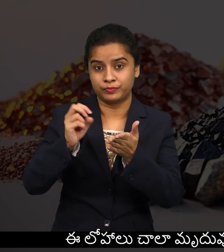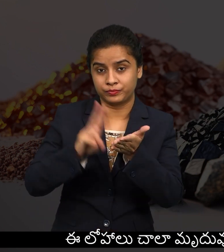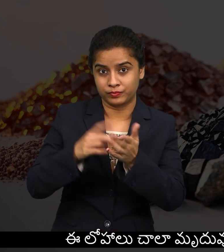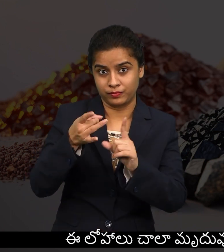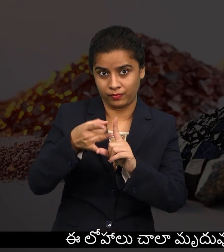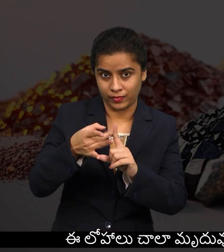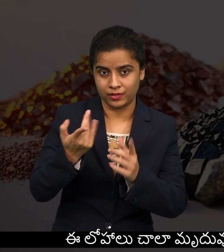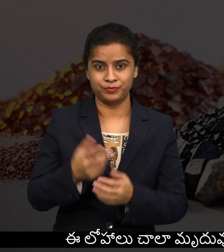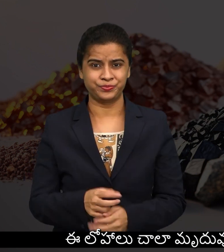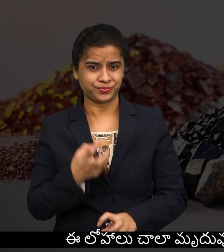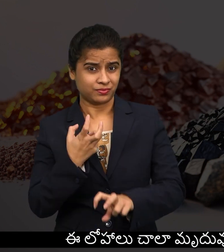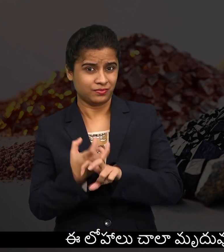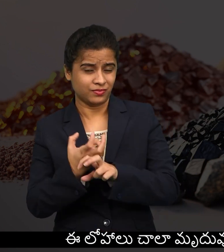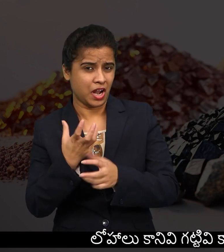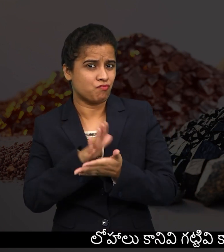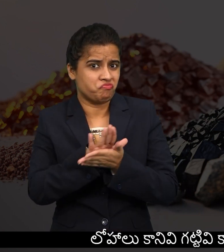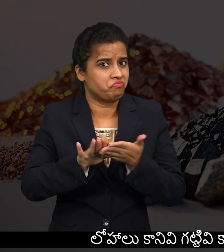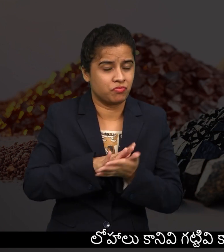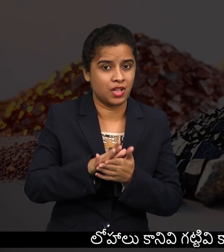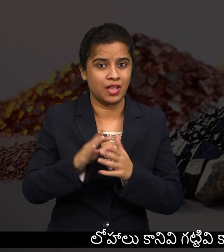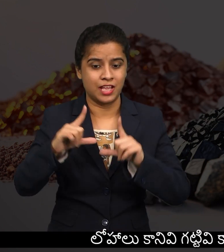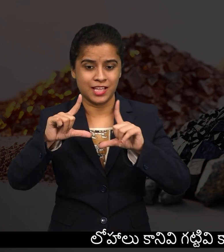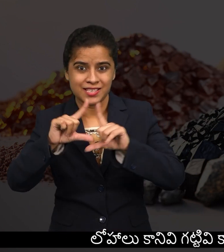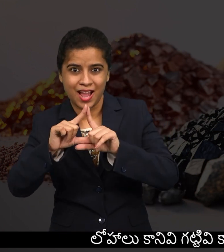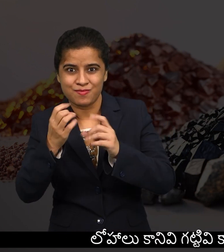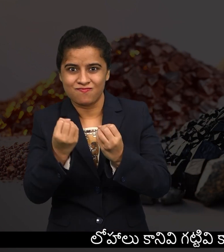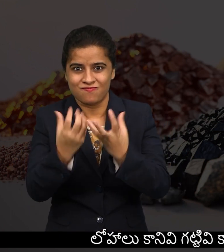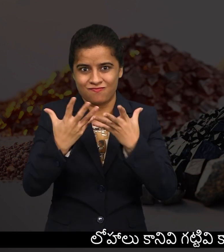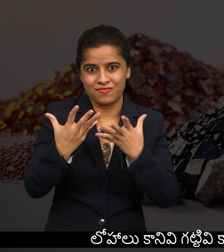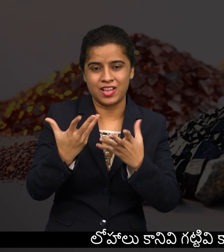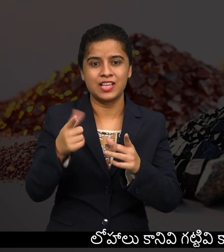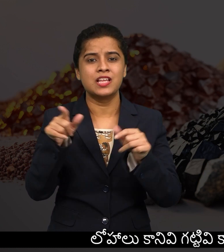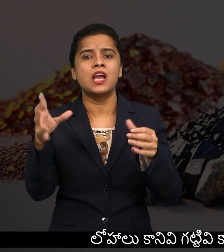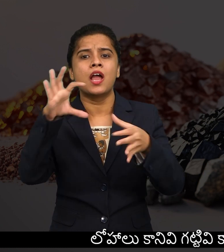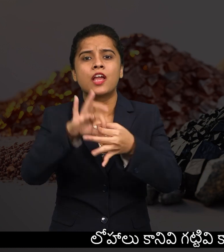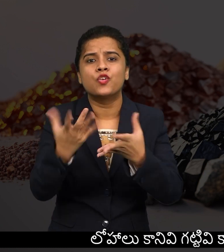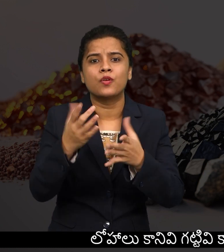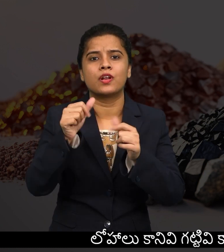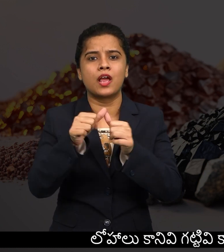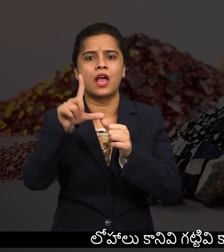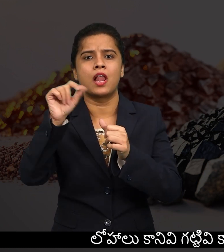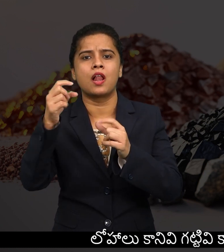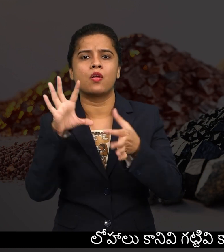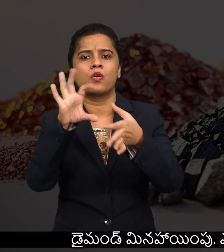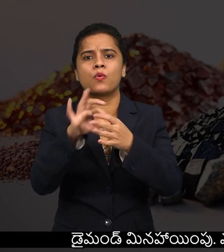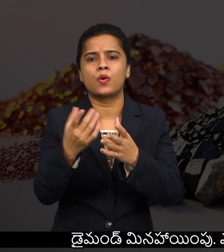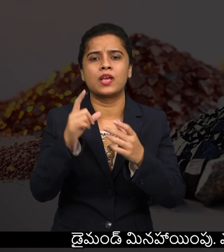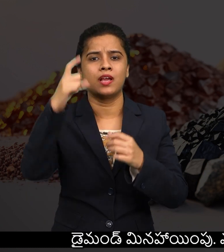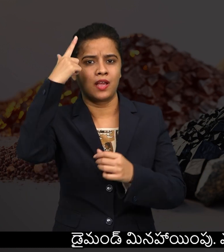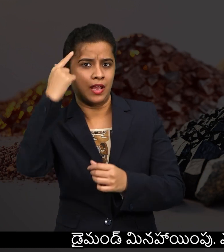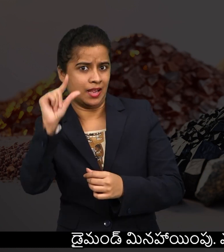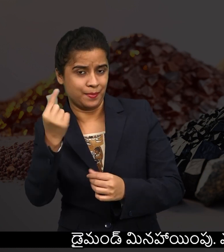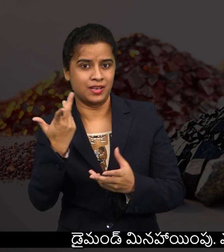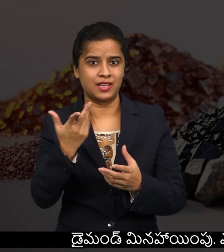వాటిని కత్తితో కోయవచ్చు. లోహాలు కానివి గట్టివి కావు, కార్బన్ యొక్క అలోట్రోఫ్ అయిన